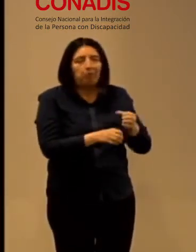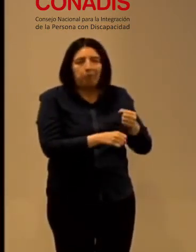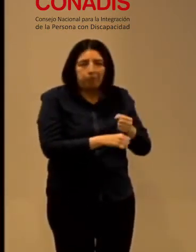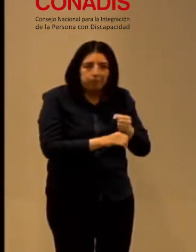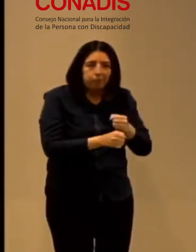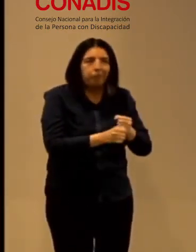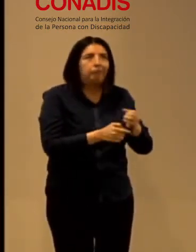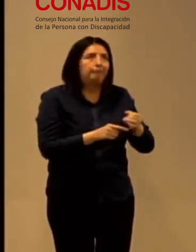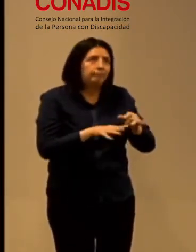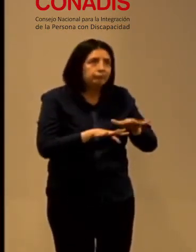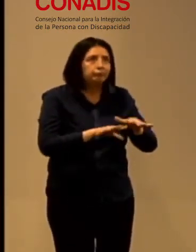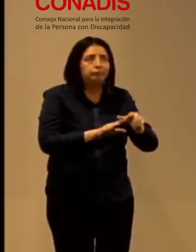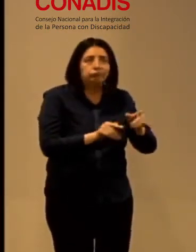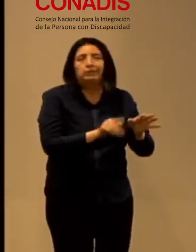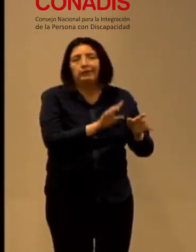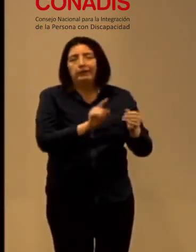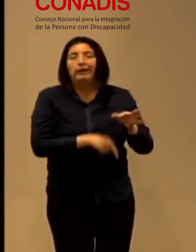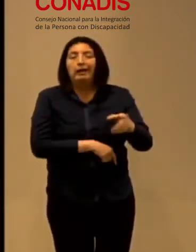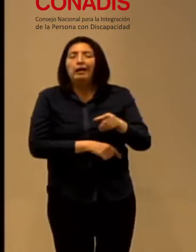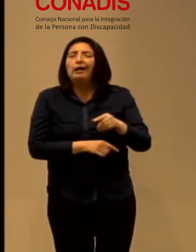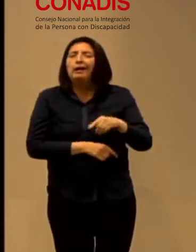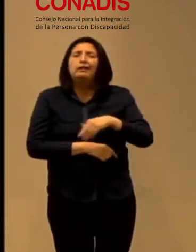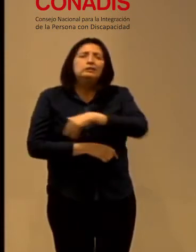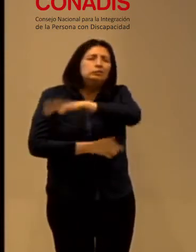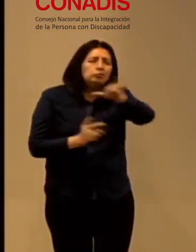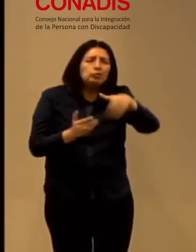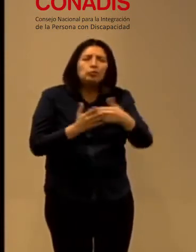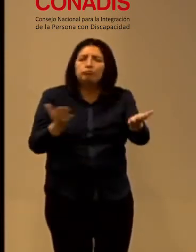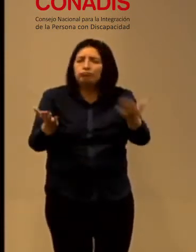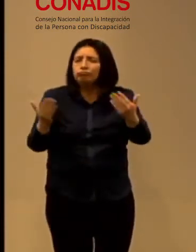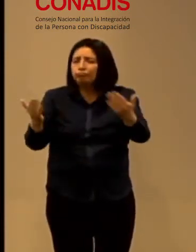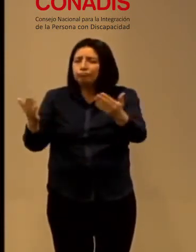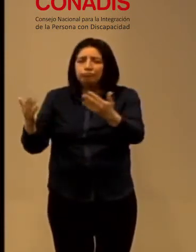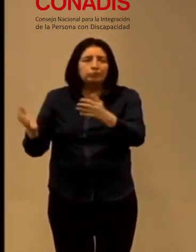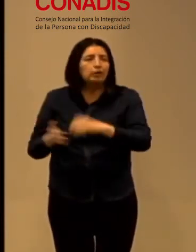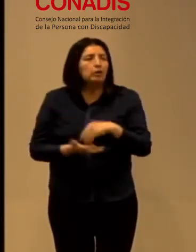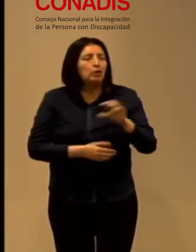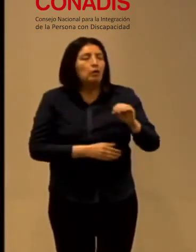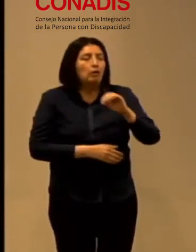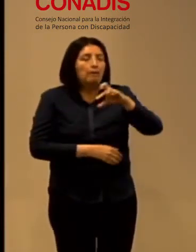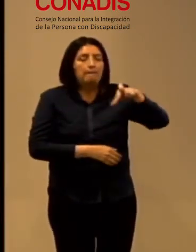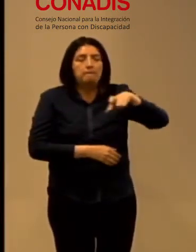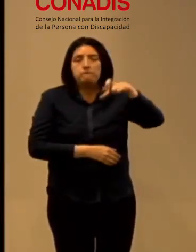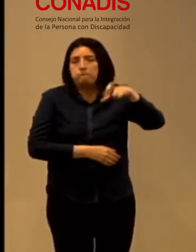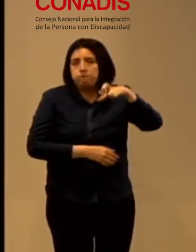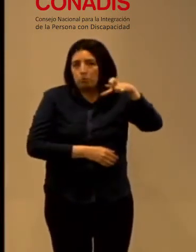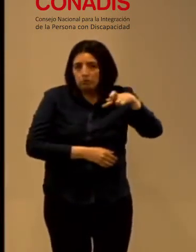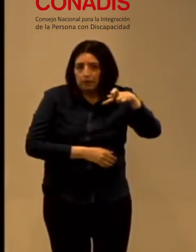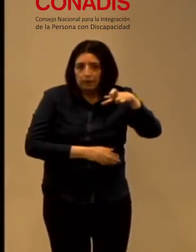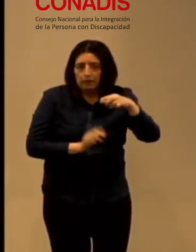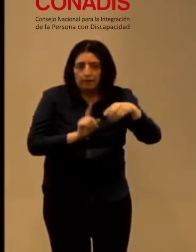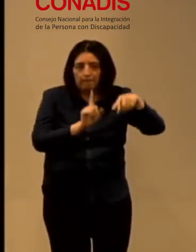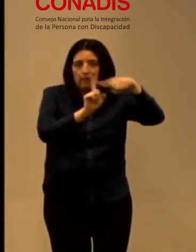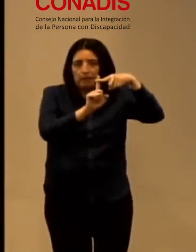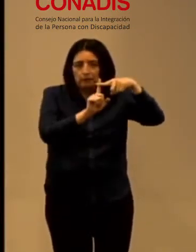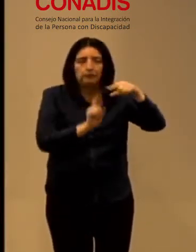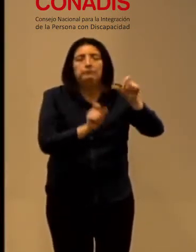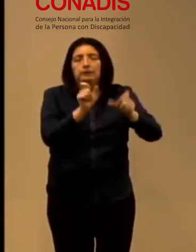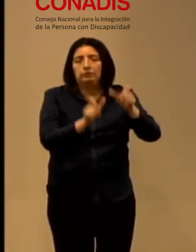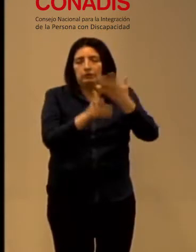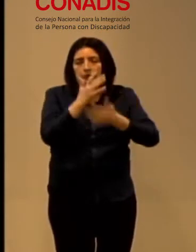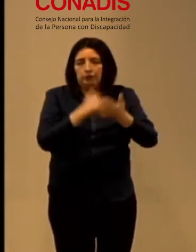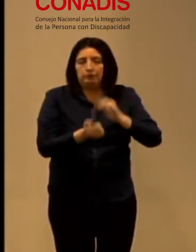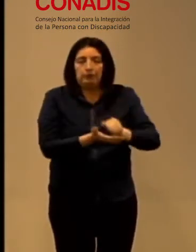las convocatorias de becas del programa se asigna puntaje adicional a las personas con discapacidad.